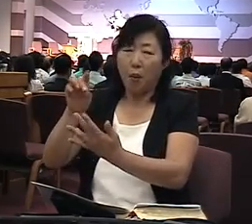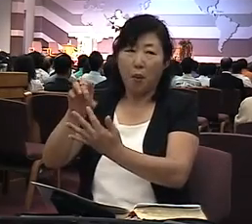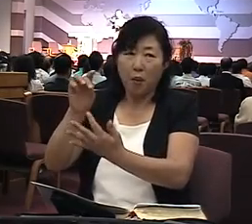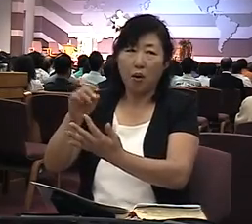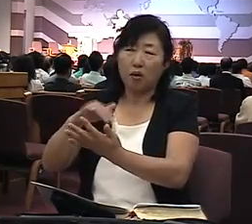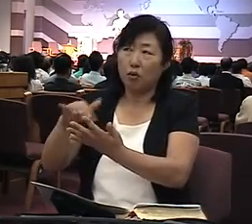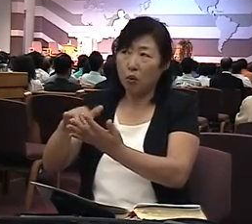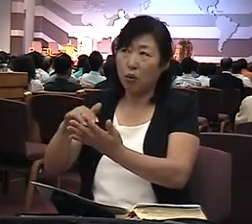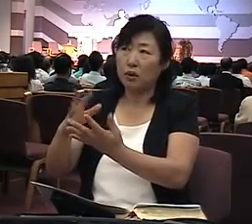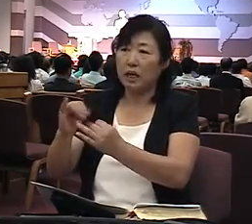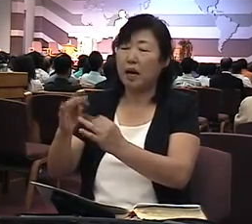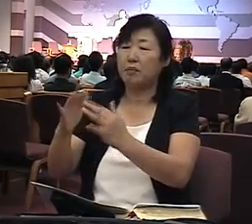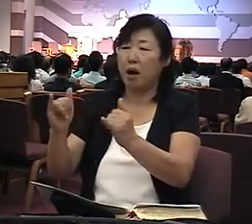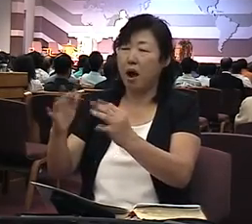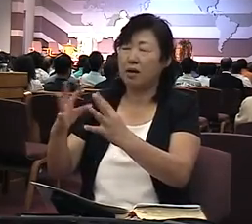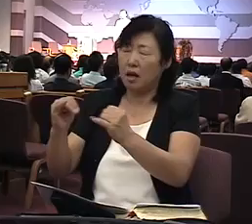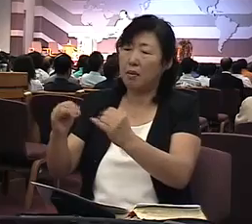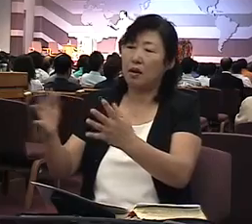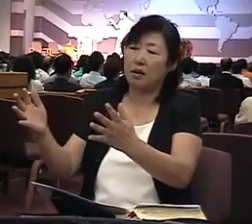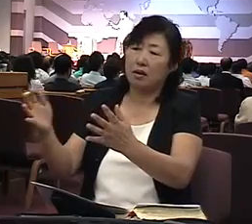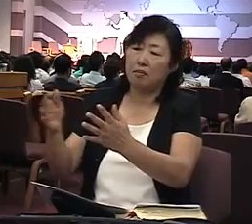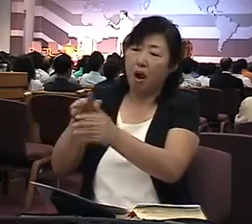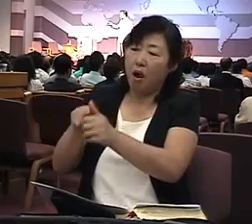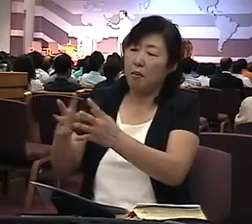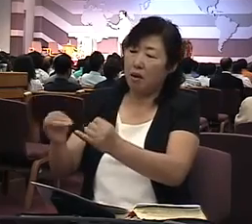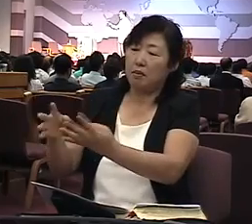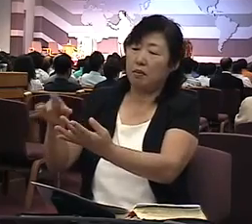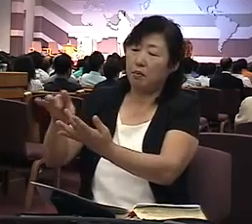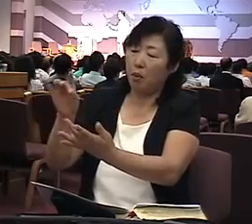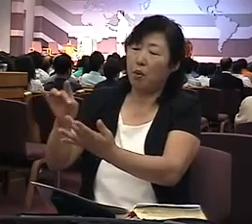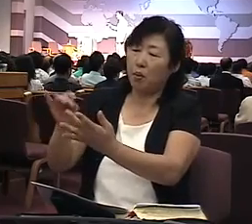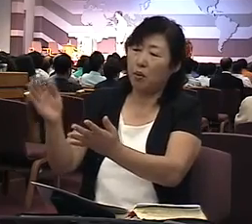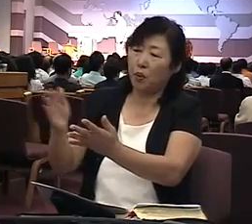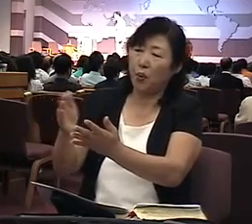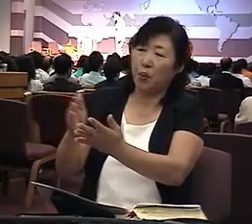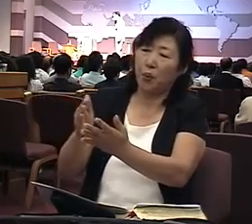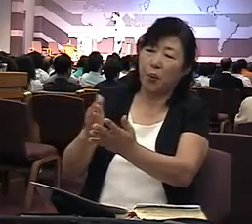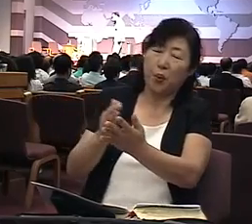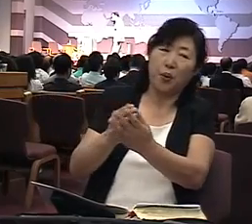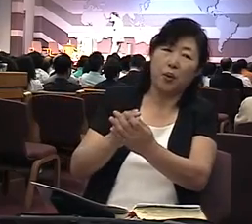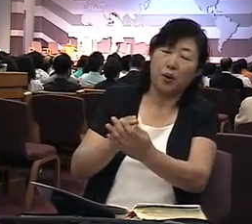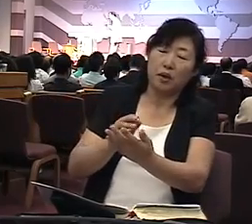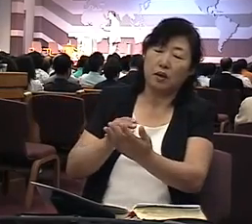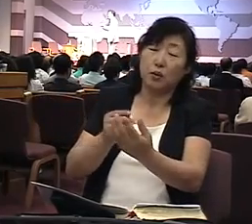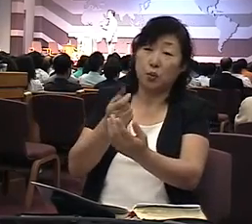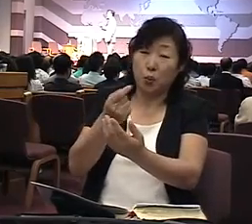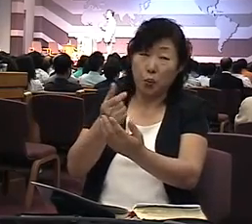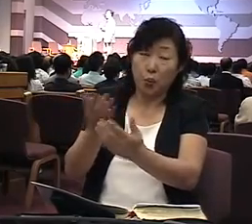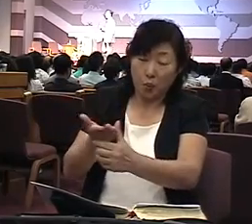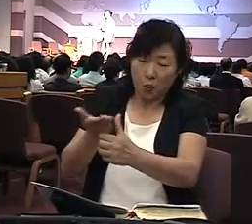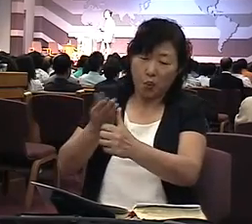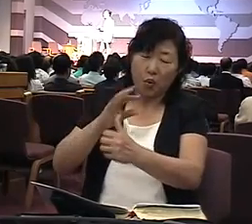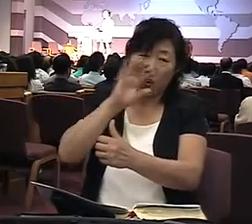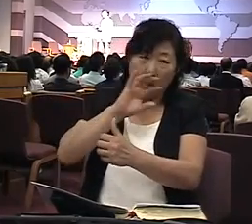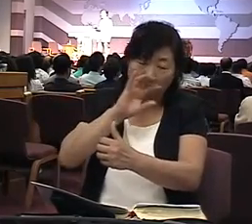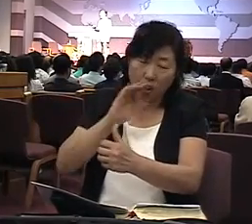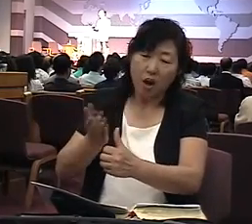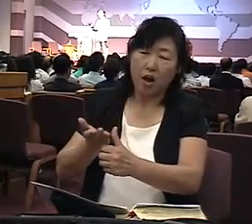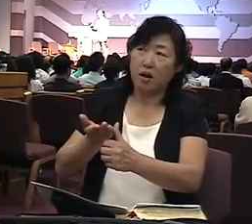이렇게 줄여집니다. 그럼 그 수십을 가지고 계속 고된 훈련을 하는데요.